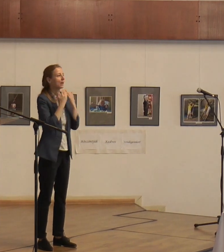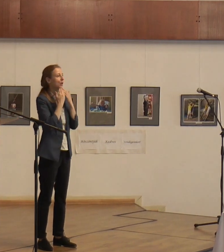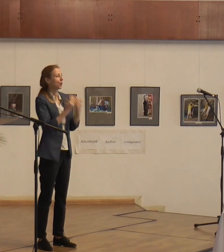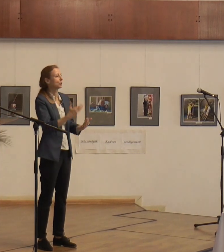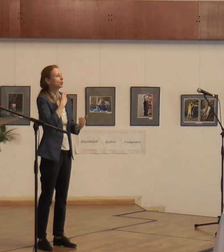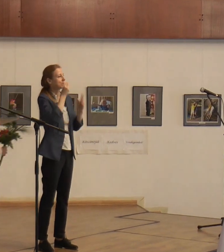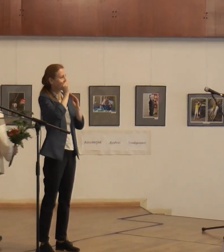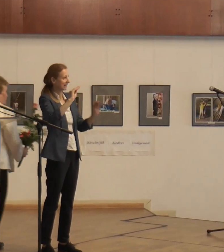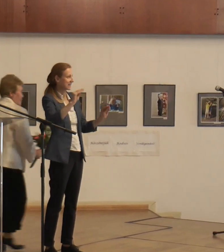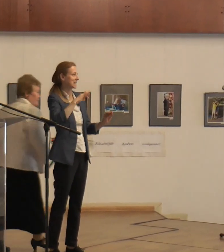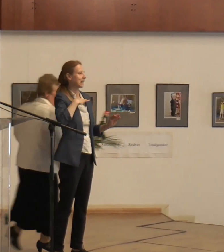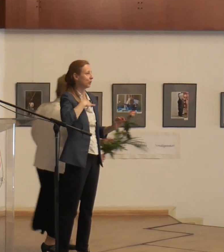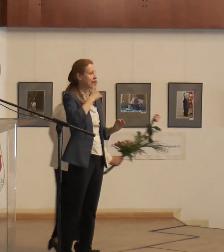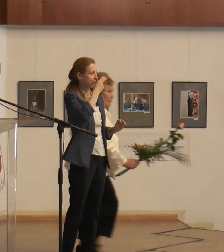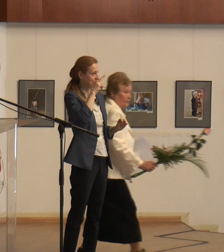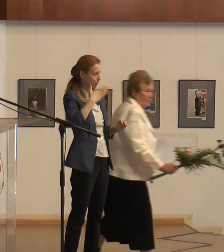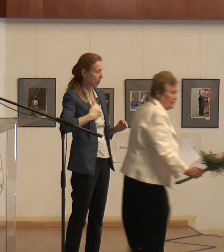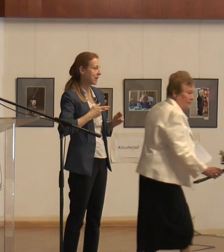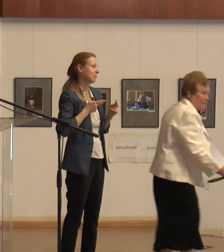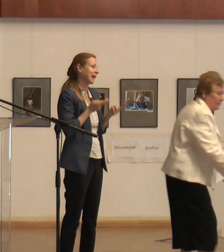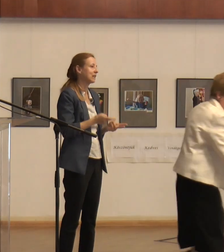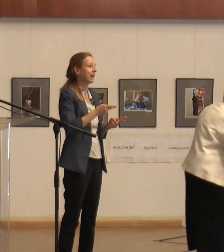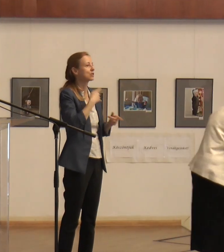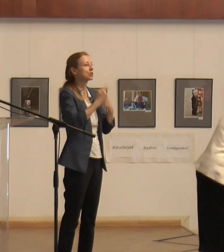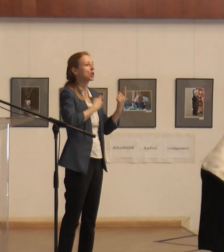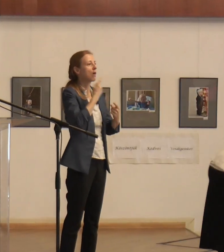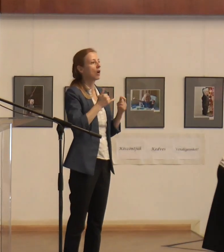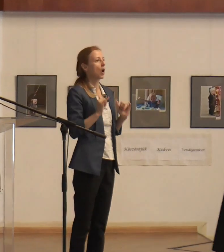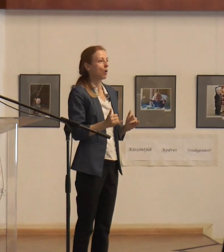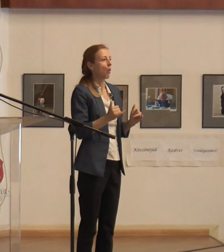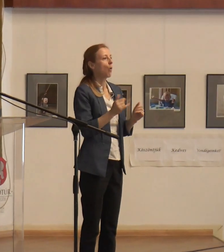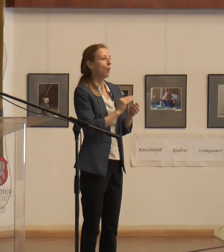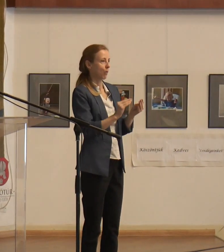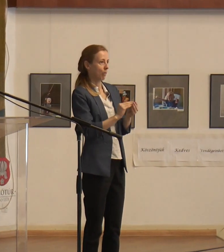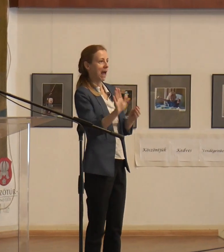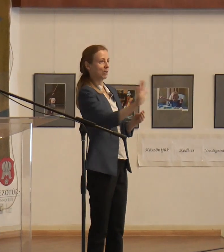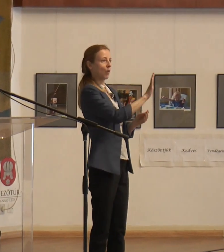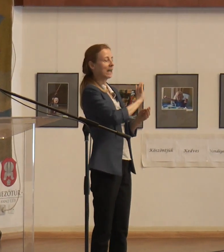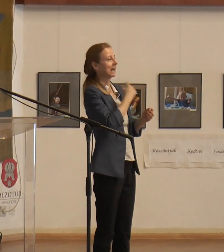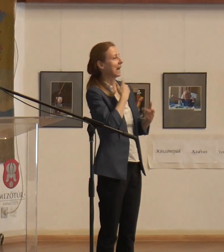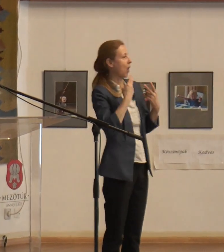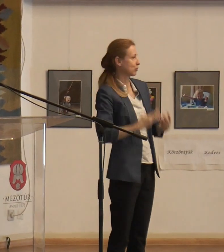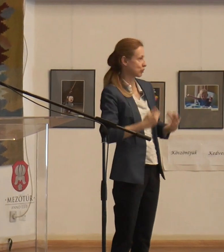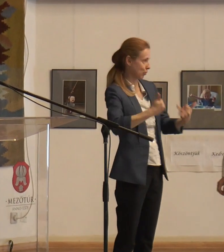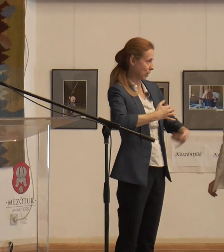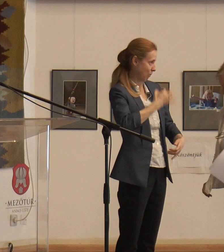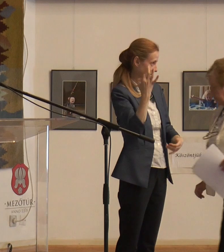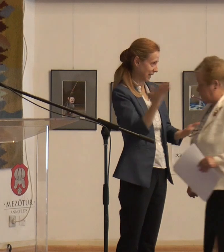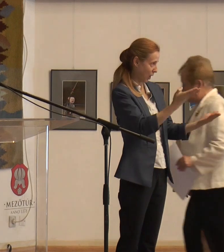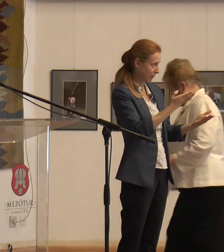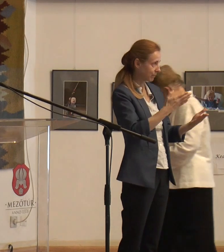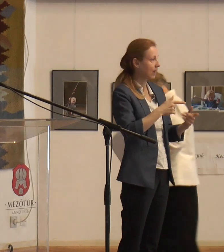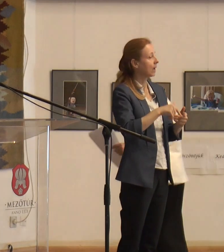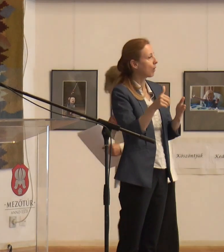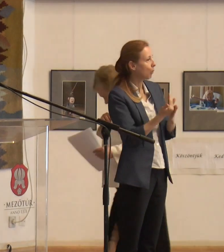Köszönöm szépen, tisztelt hölgyeim és uraim, kedves szavaló, legfőképpen, mert övéké lesz a hangsúly a mai nap folyamán. Megint